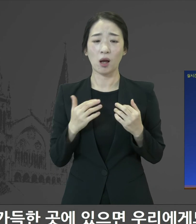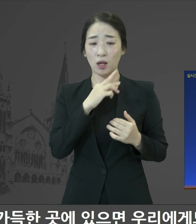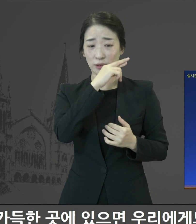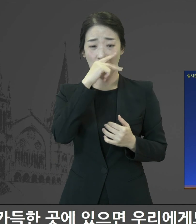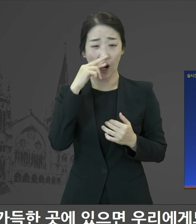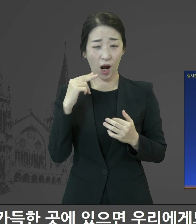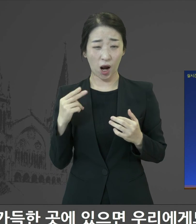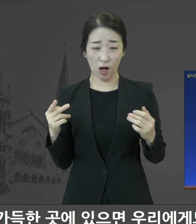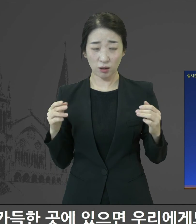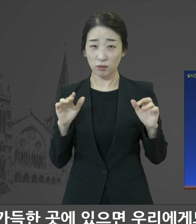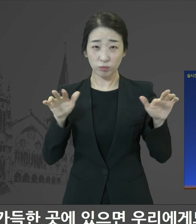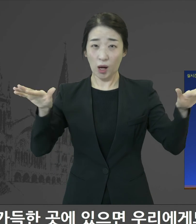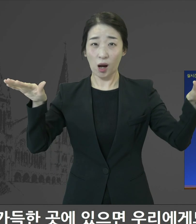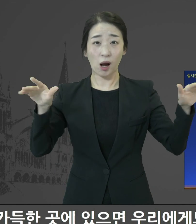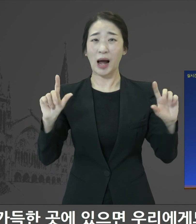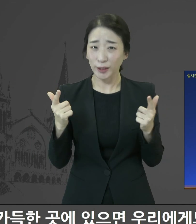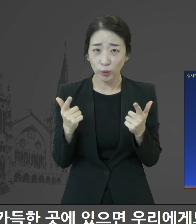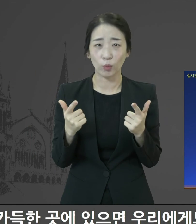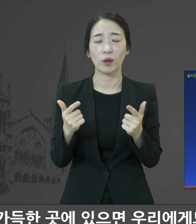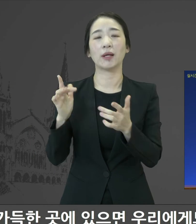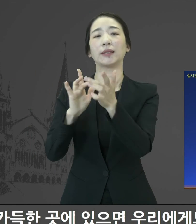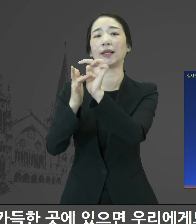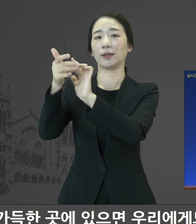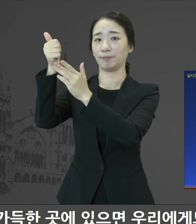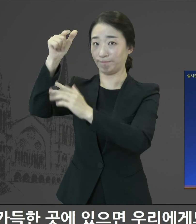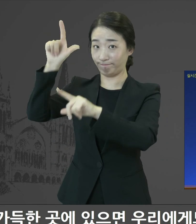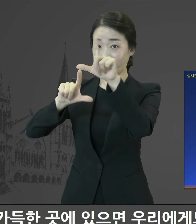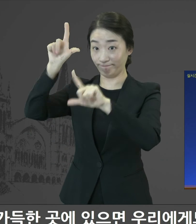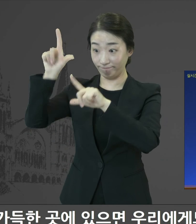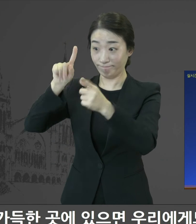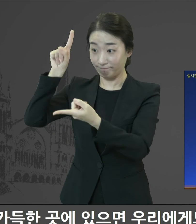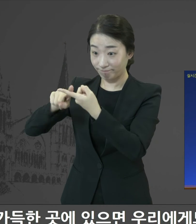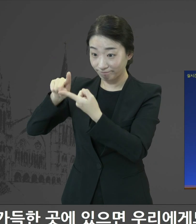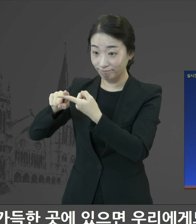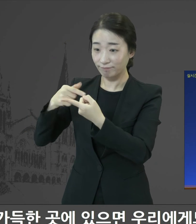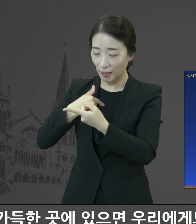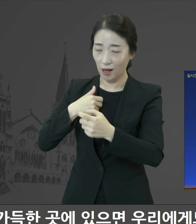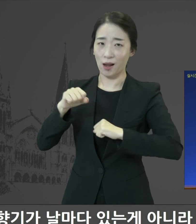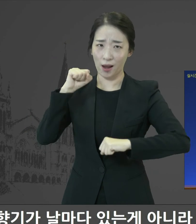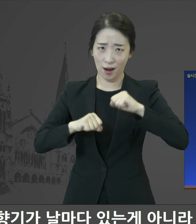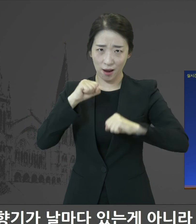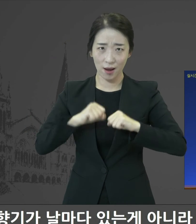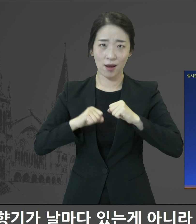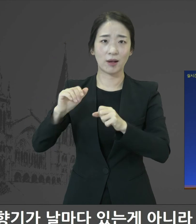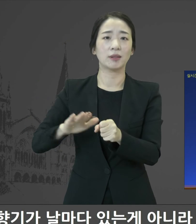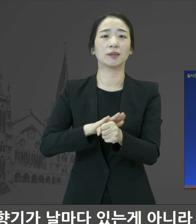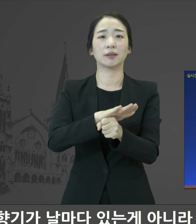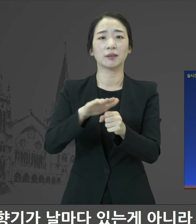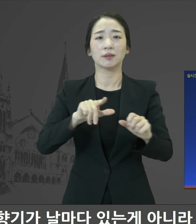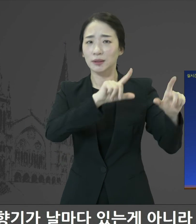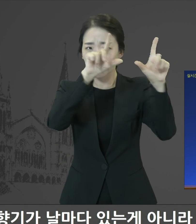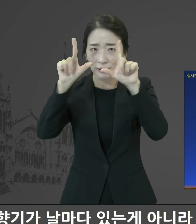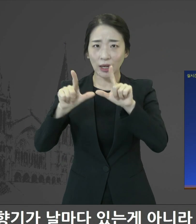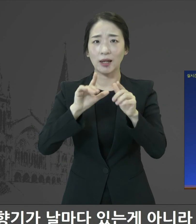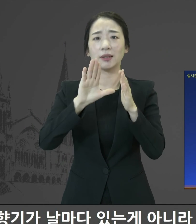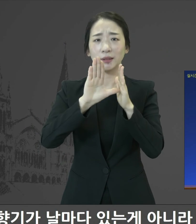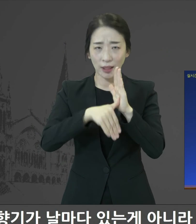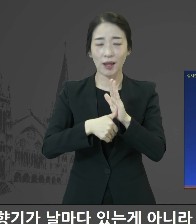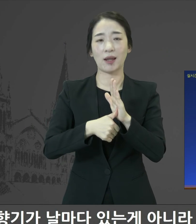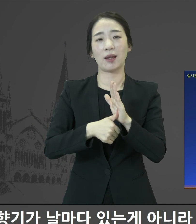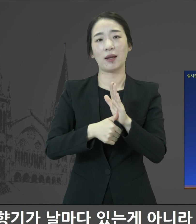그것이 우러나야 하는 것이죠. 여러분, 우리의 삶 가운데 그리스도의 향기가 배어나도록